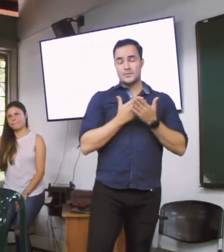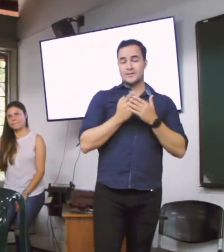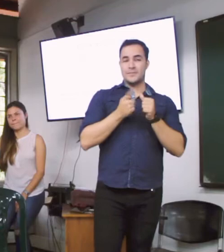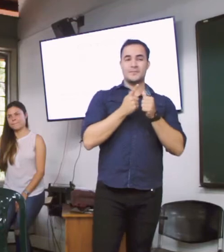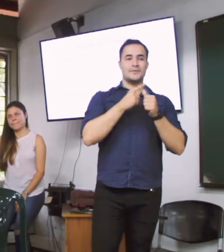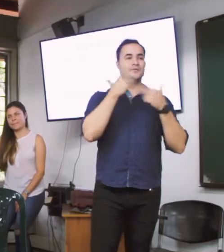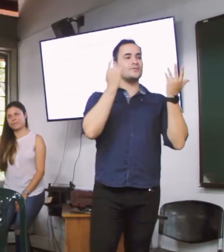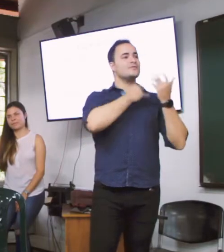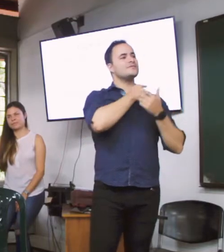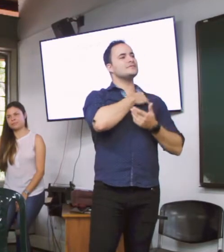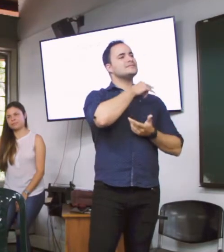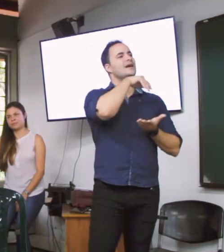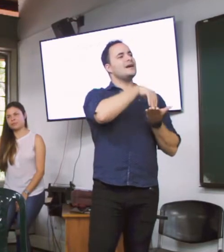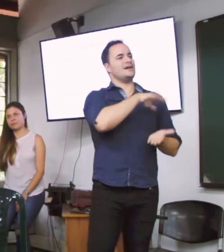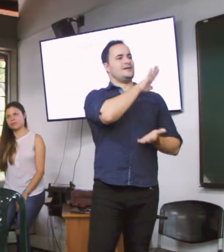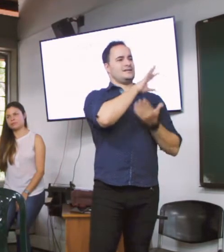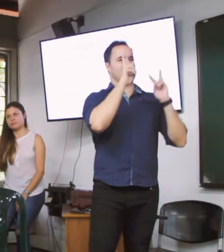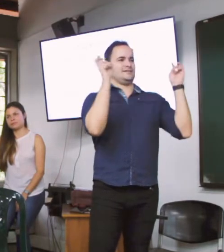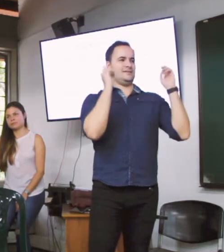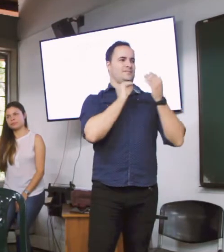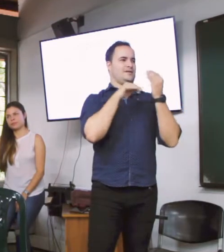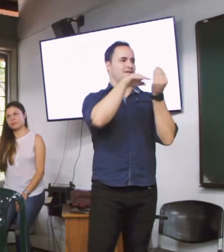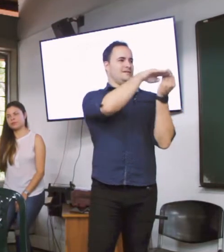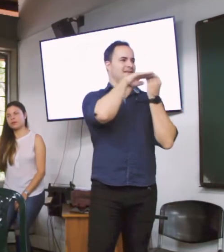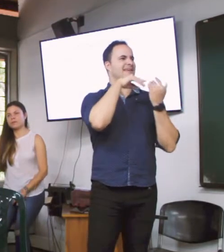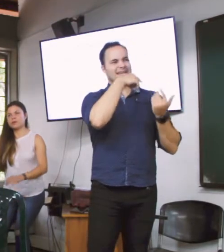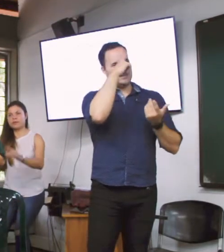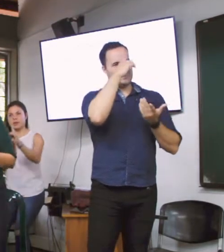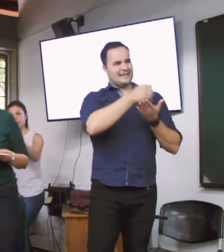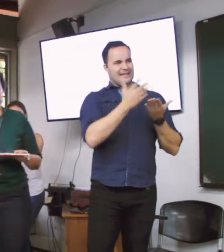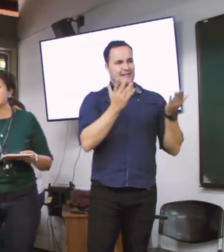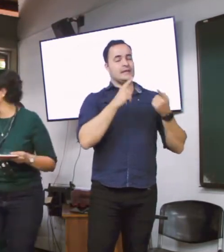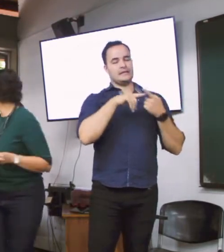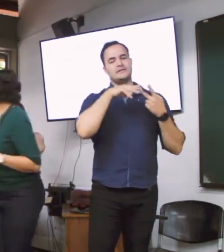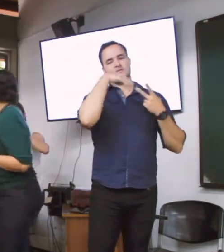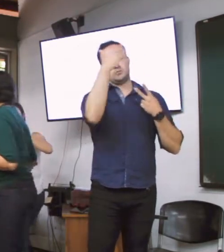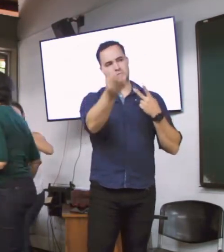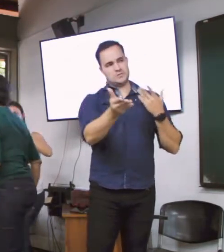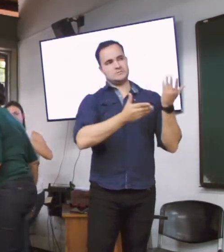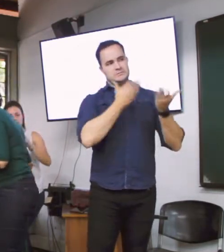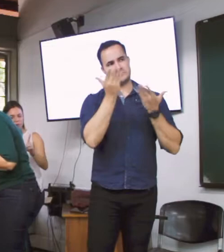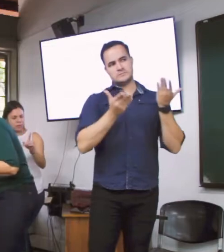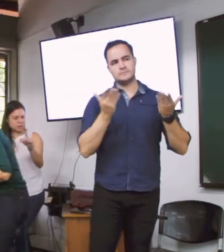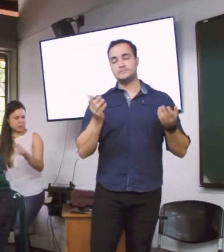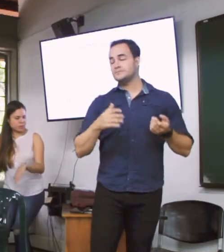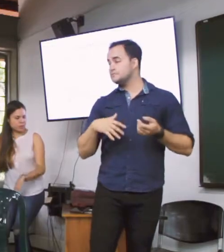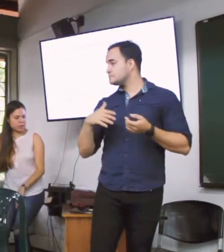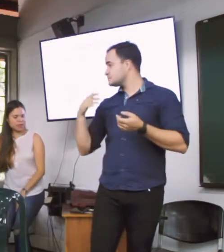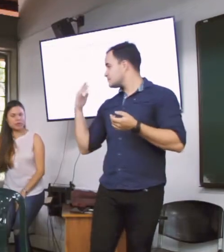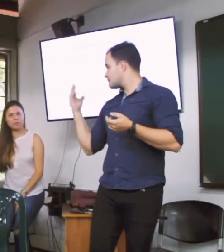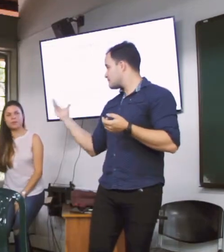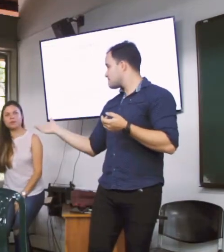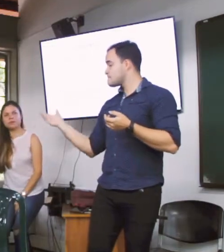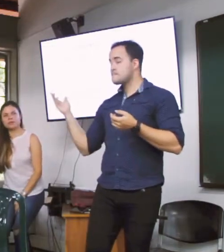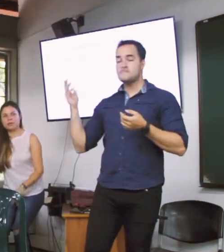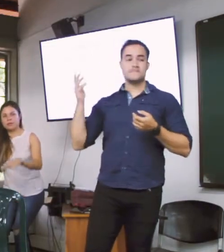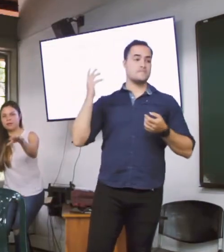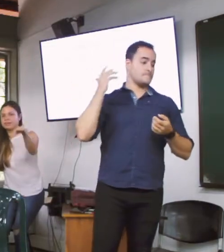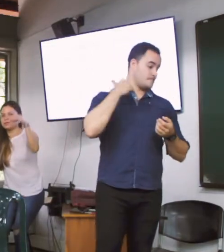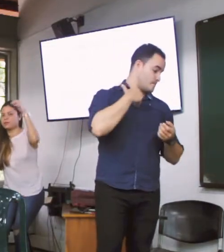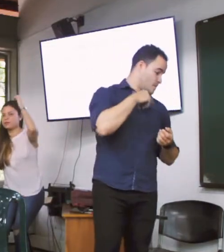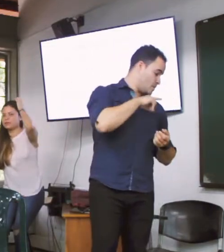dice la universidad sobre eso. Luego vamos a mirar qué hacemos con eso. Profe, Colombia, un punto que surgió en el grupo